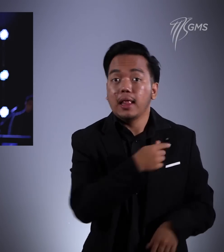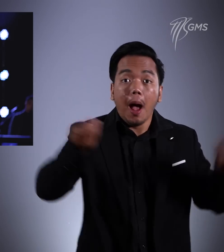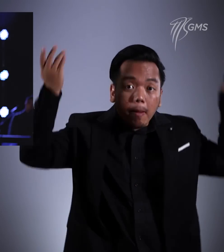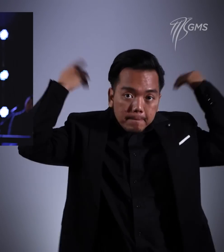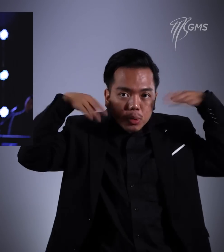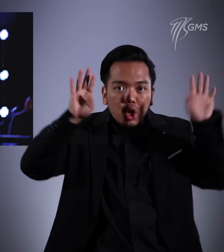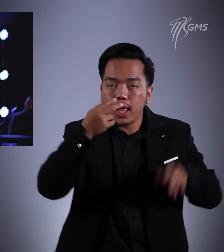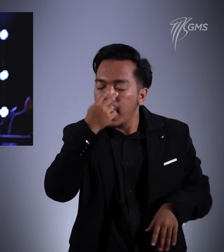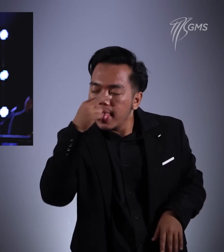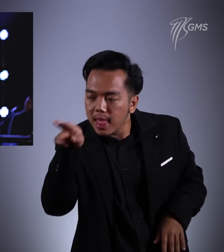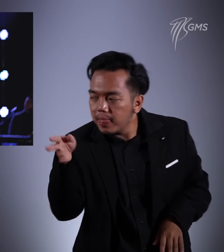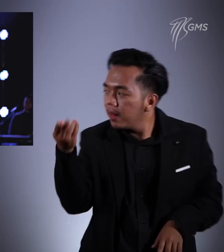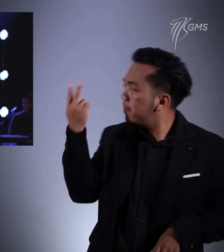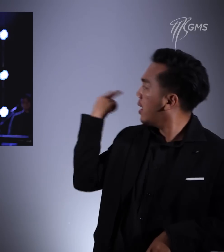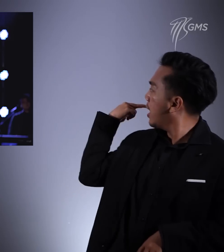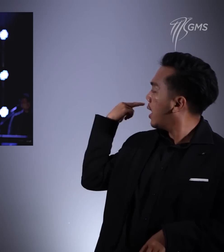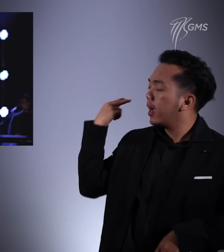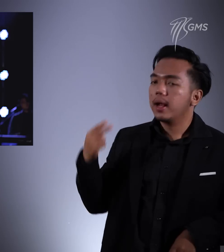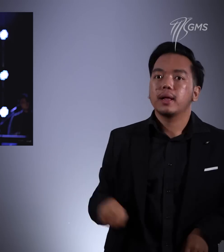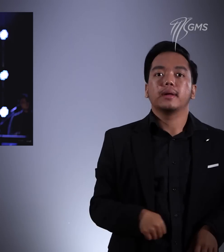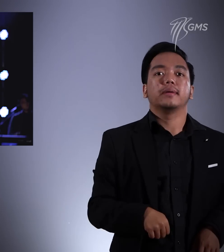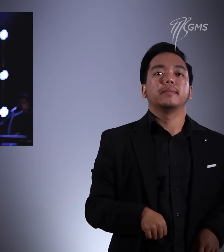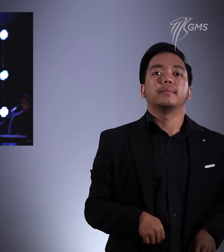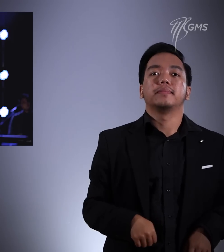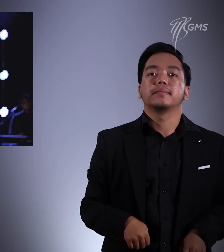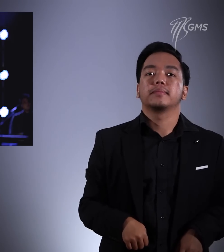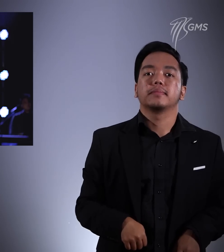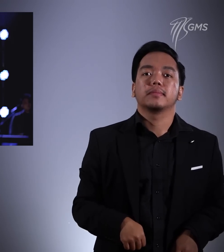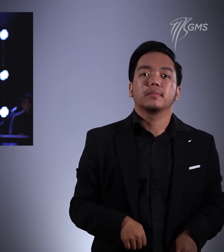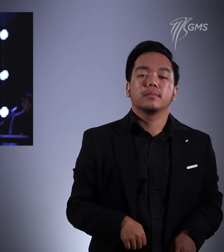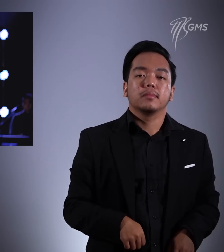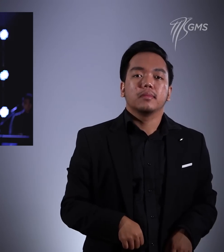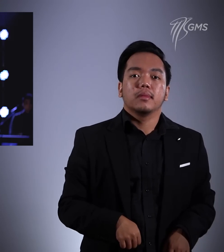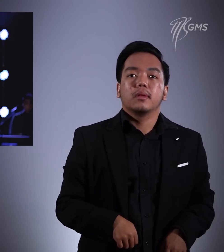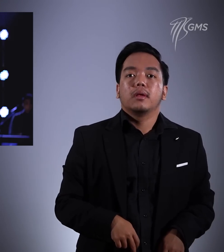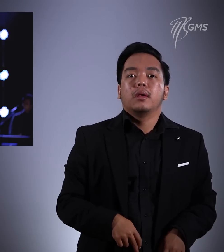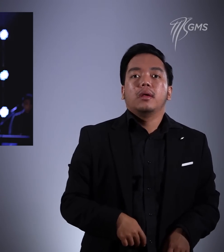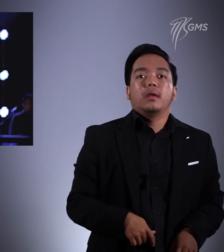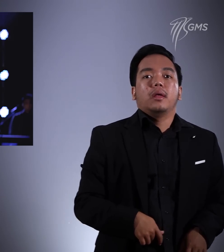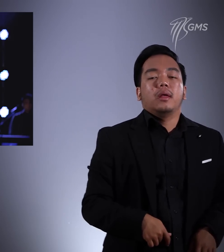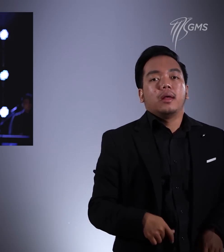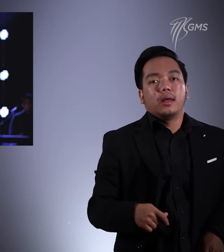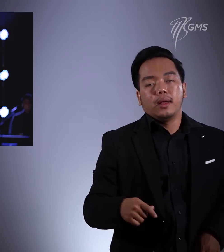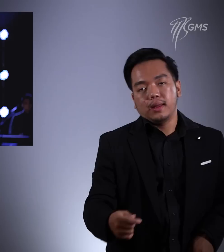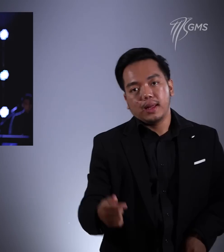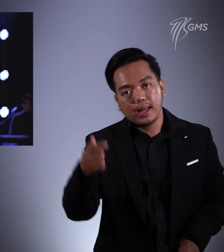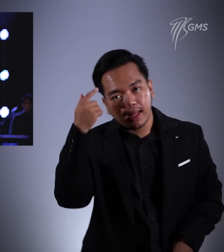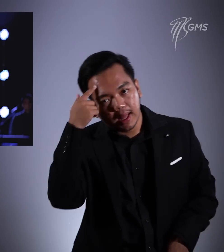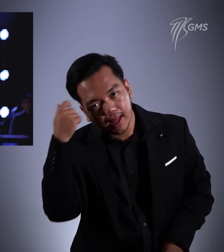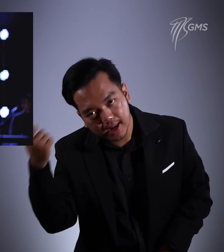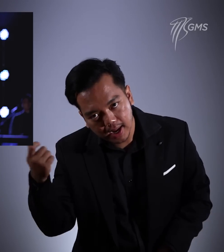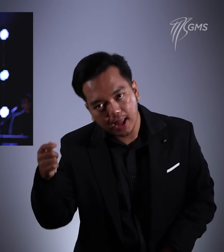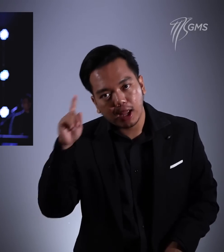Bukan. Satu-satunya alasan mengapa kita diizinkan oleh firman untuk menoleh ke belakang adalah untuk